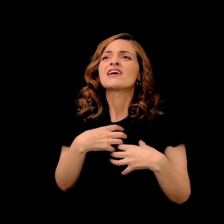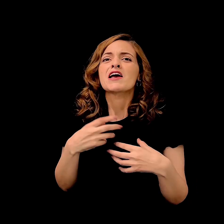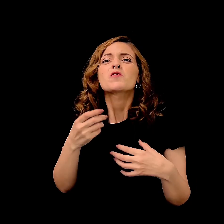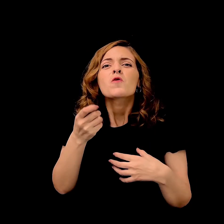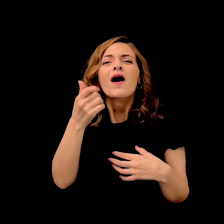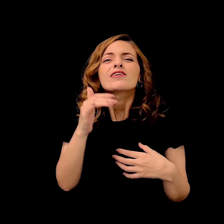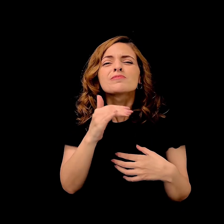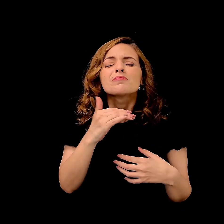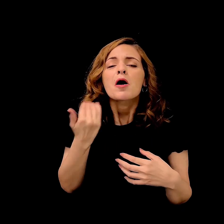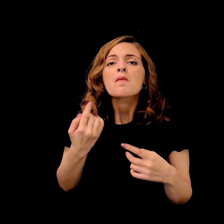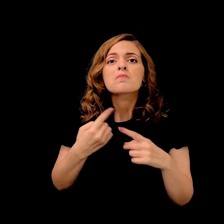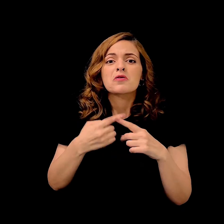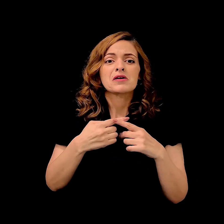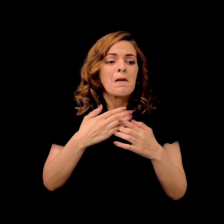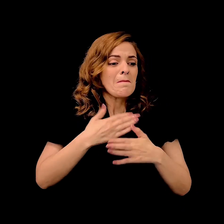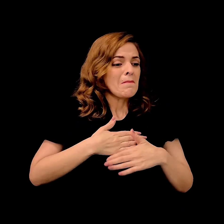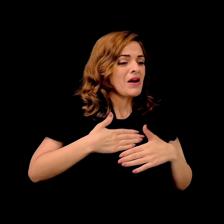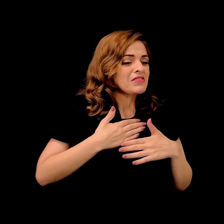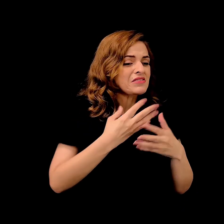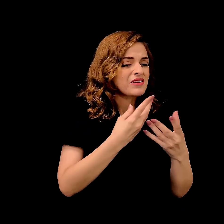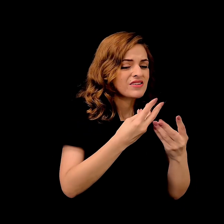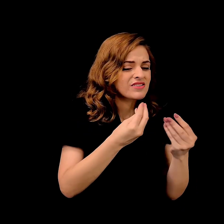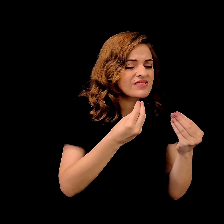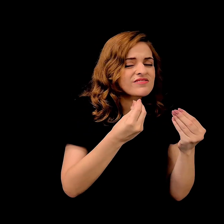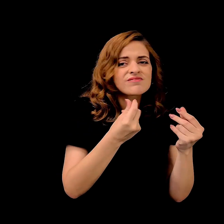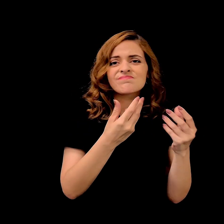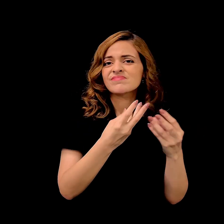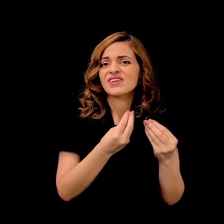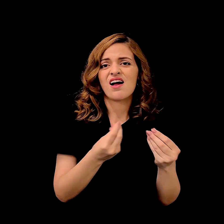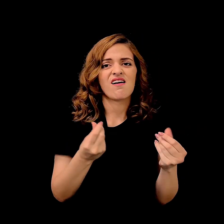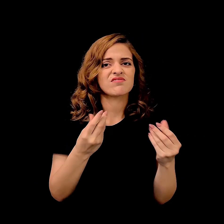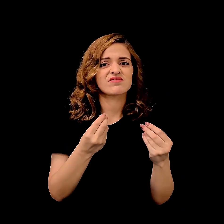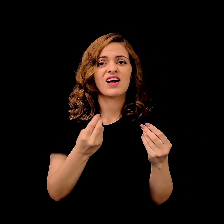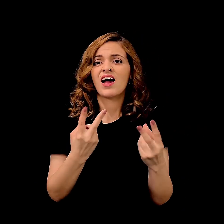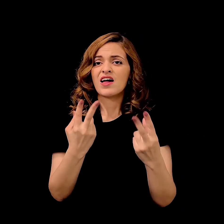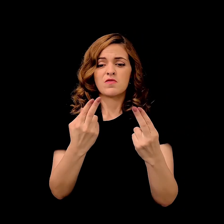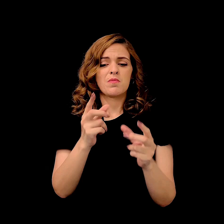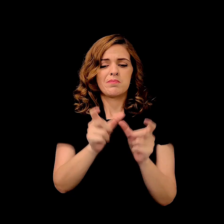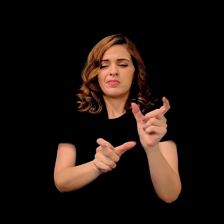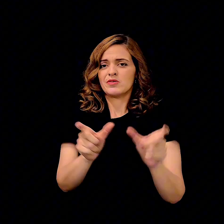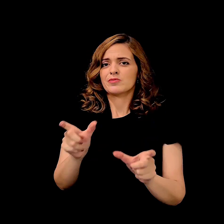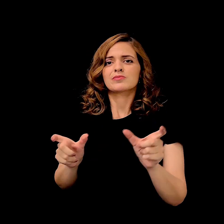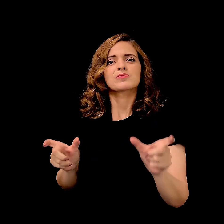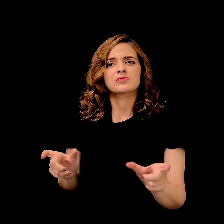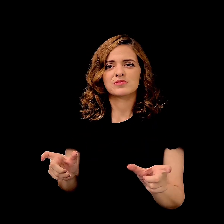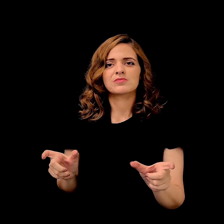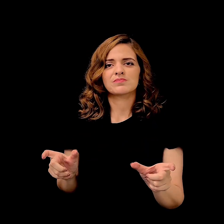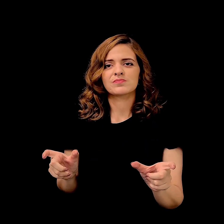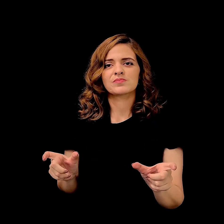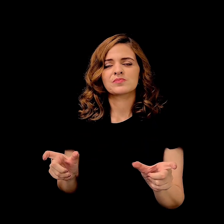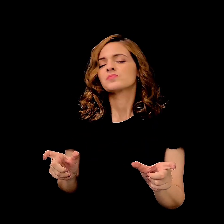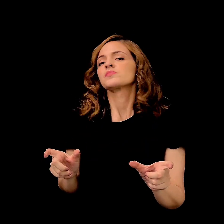havia prazer na vida dele. Pois é, e essa é a situação de muitas pessoas que têm